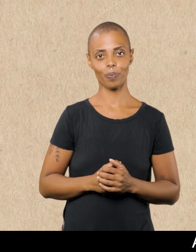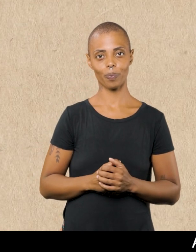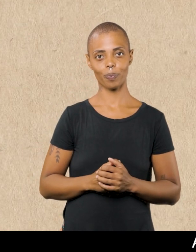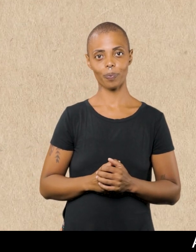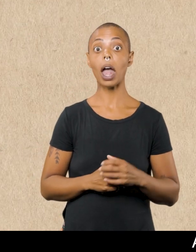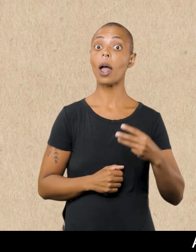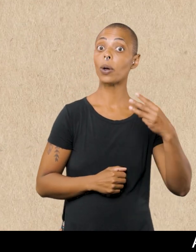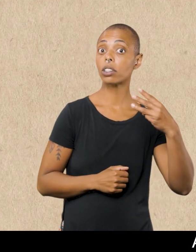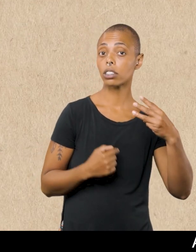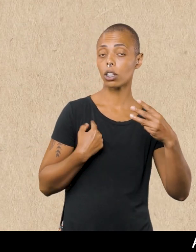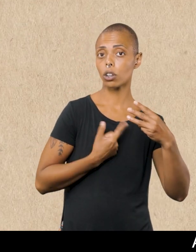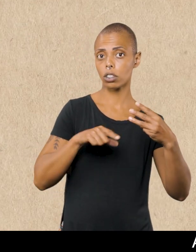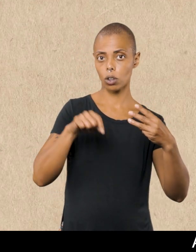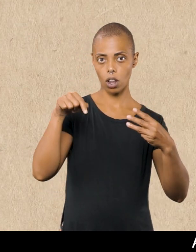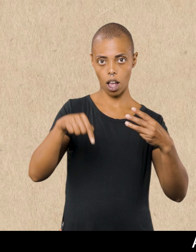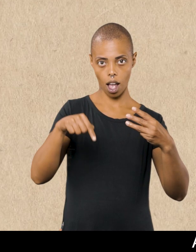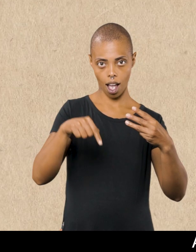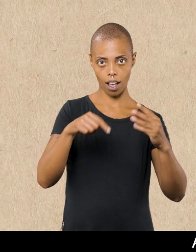Ártico.